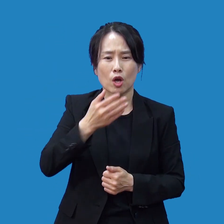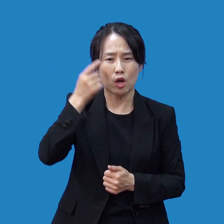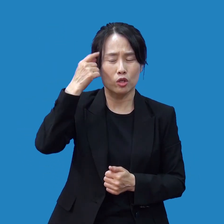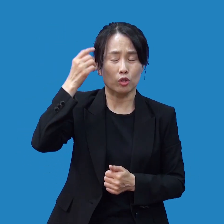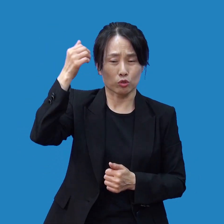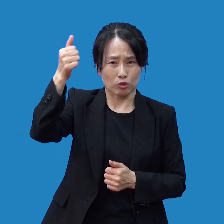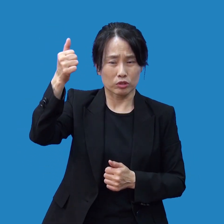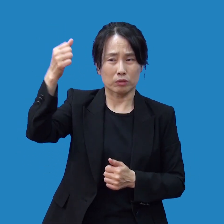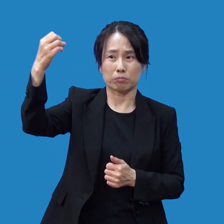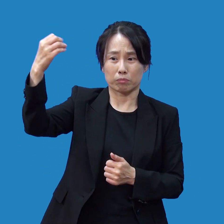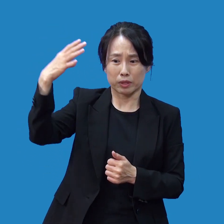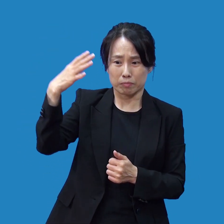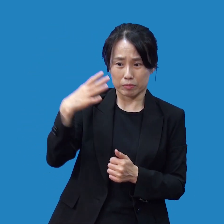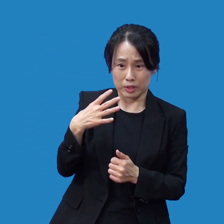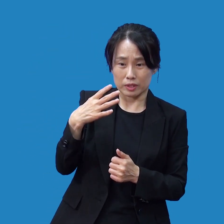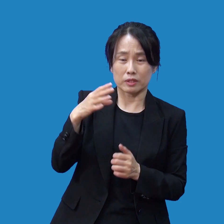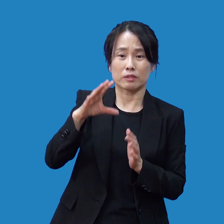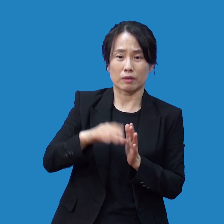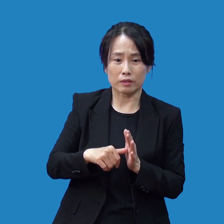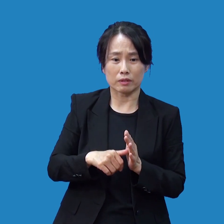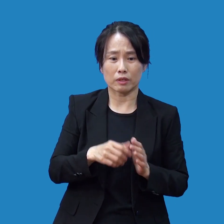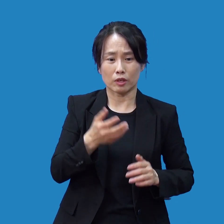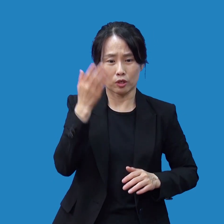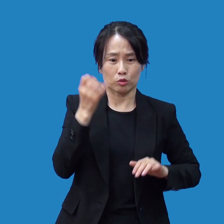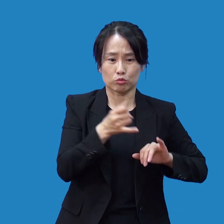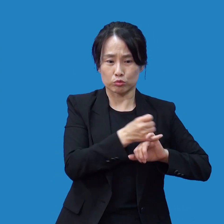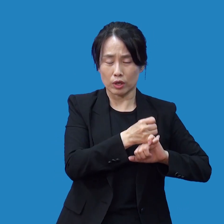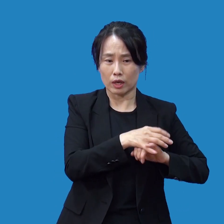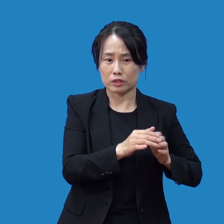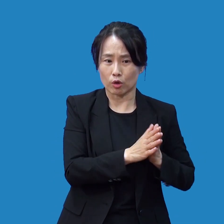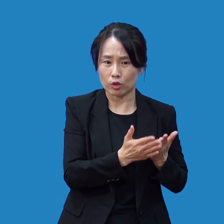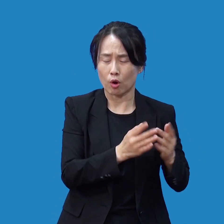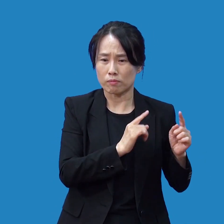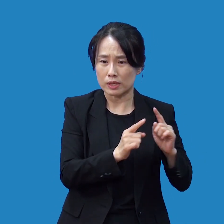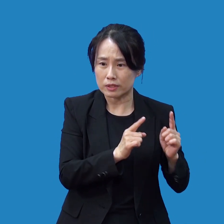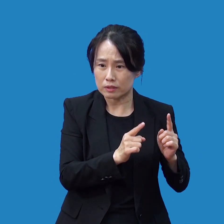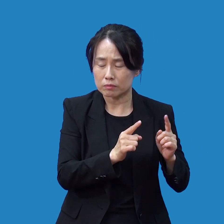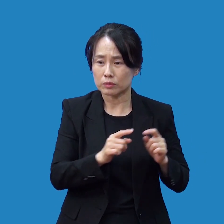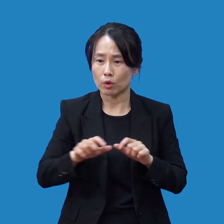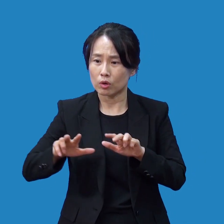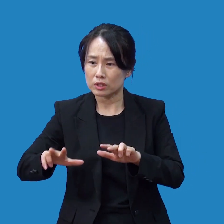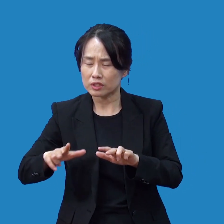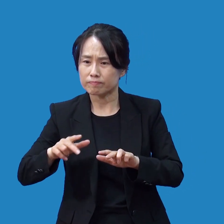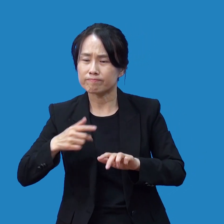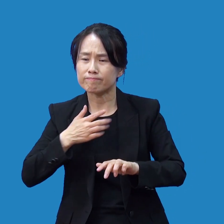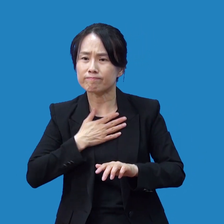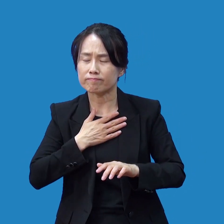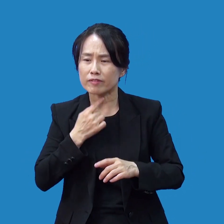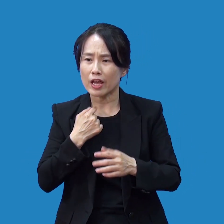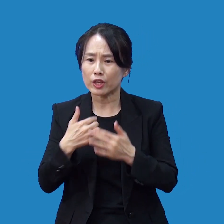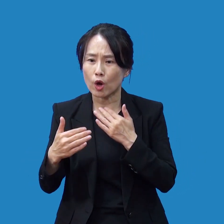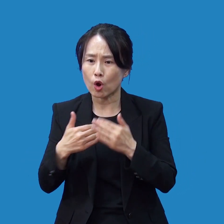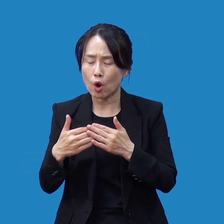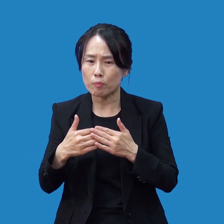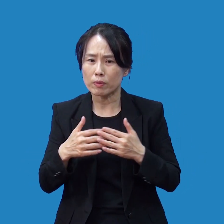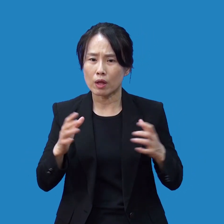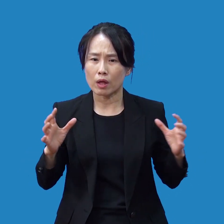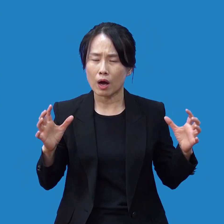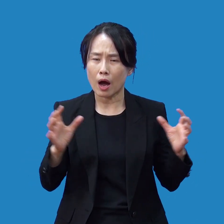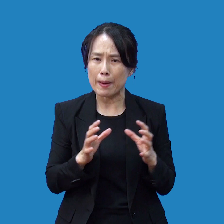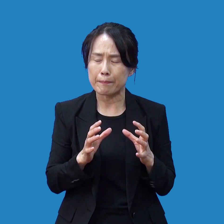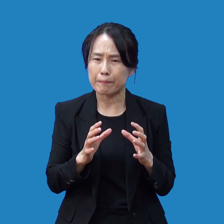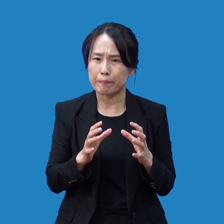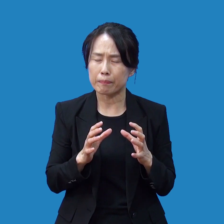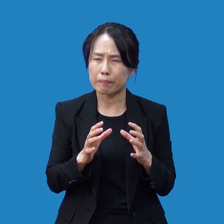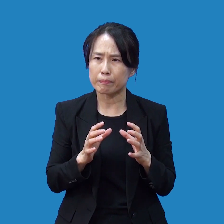구약의 성경 말씀과 지금 내 옆에 벌어진 경험적인 이 증거가 같이 연결되기 시작한다는 의미입니다.